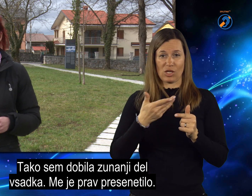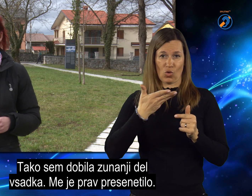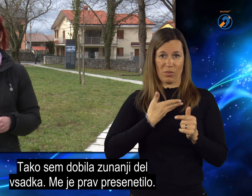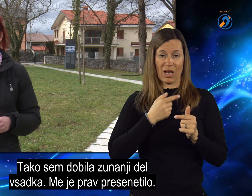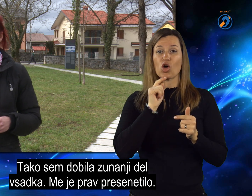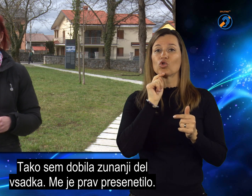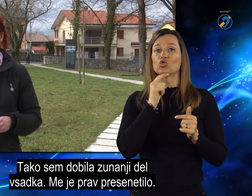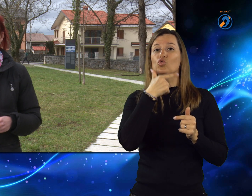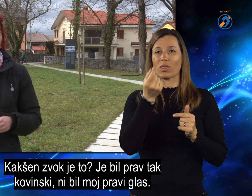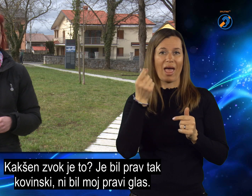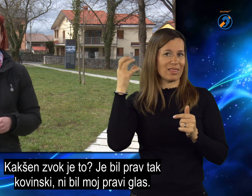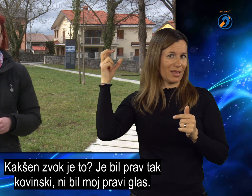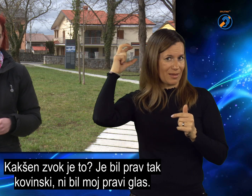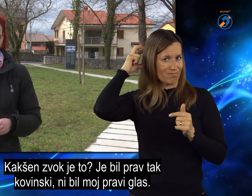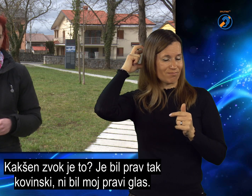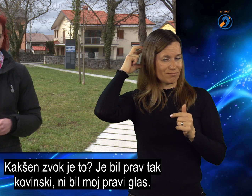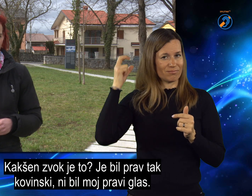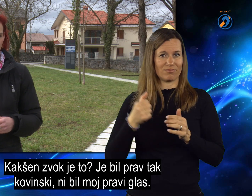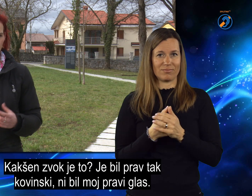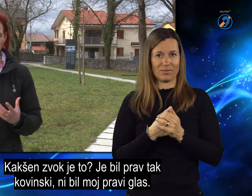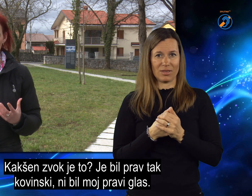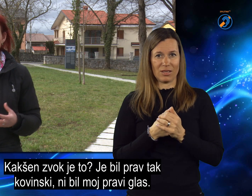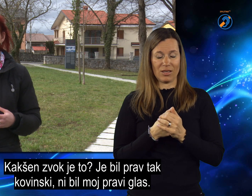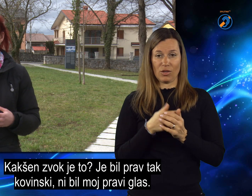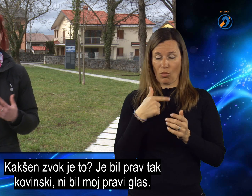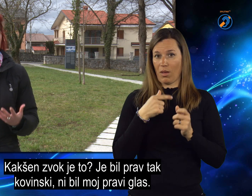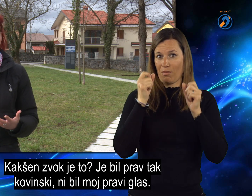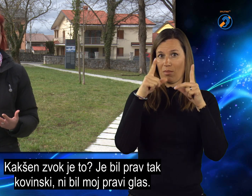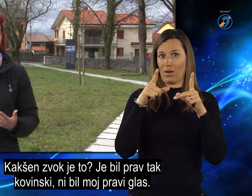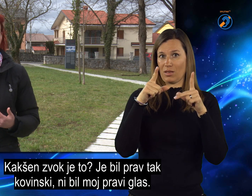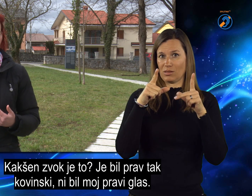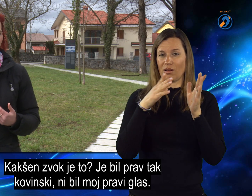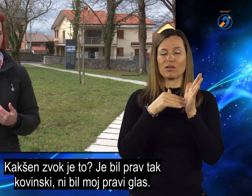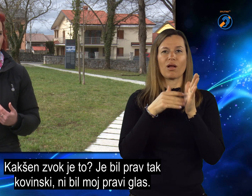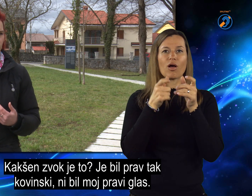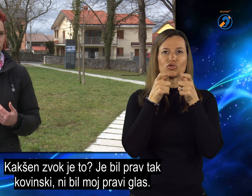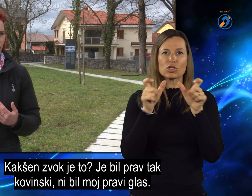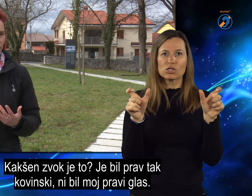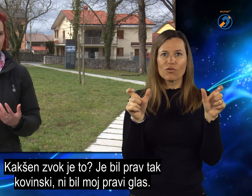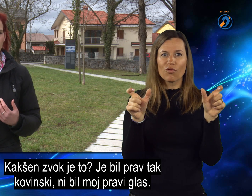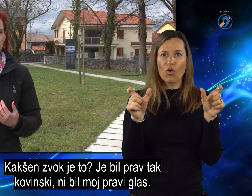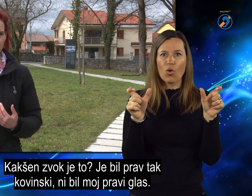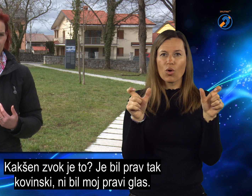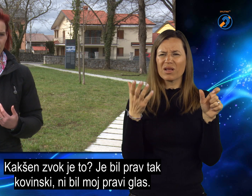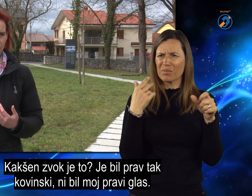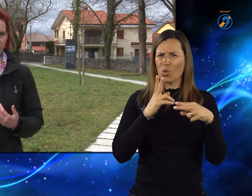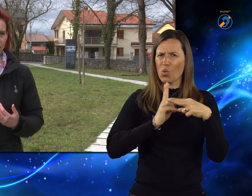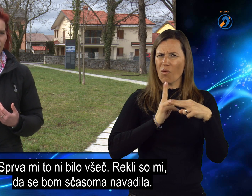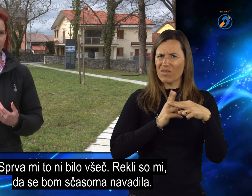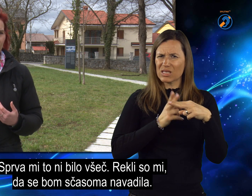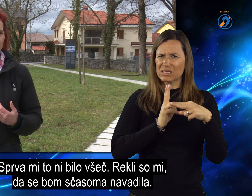prav presenetilo, kakšen zvok je to. Je bil prav tak kovinski, ni bil ta pravi moj